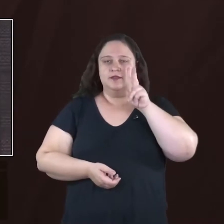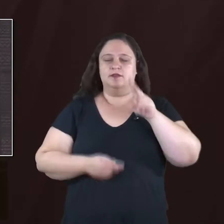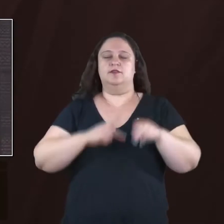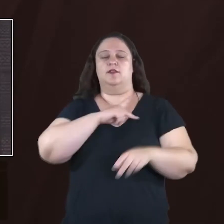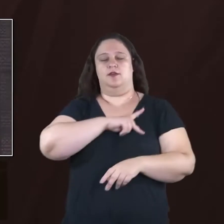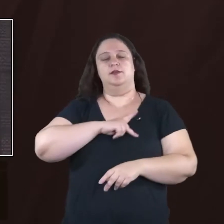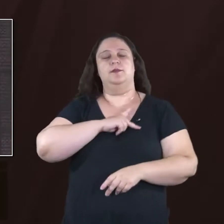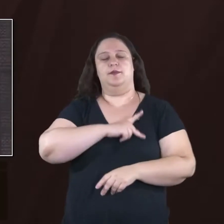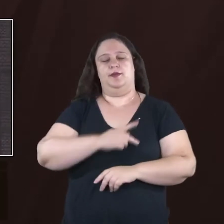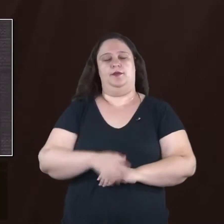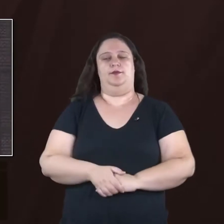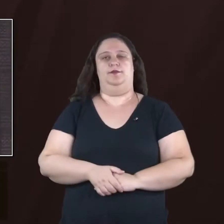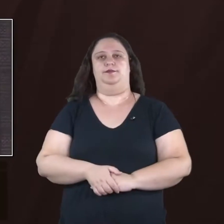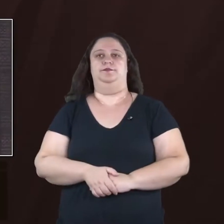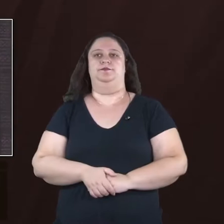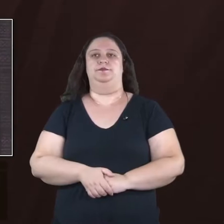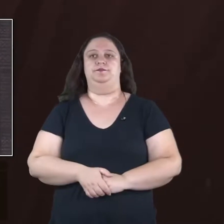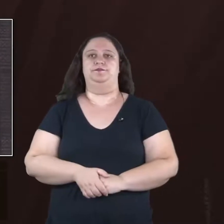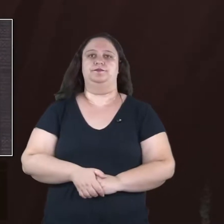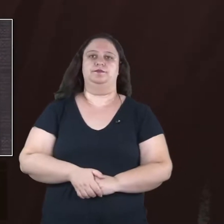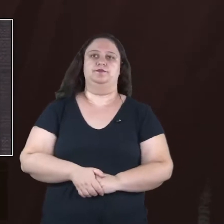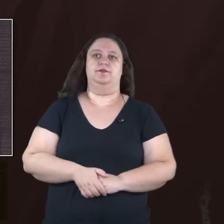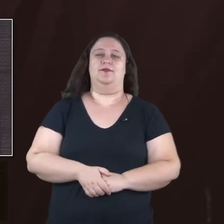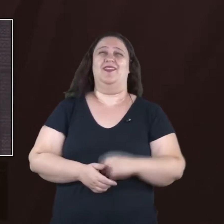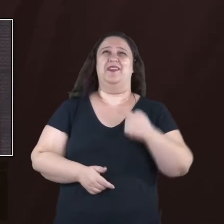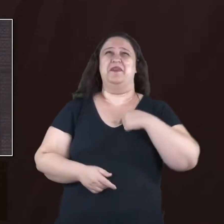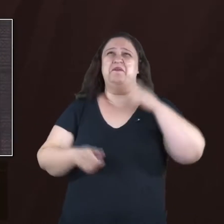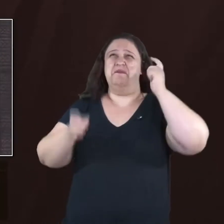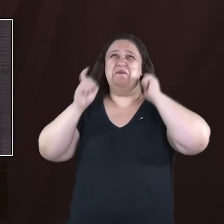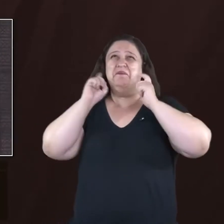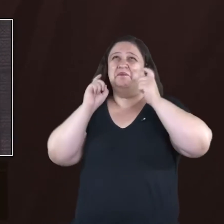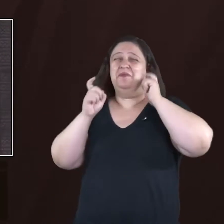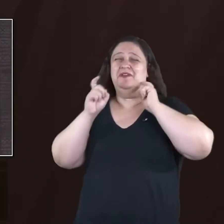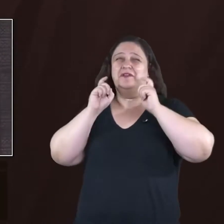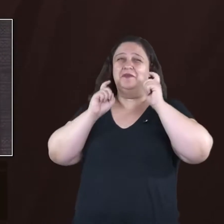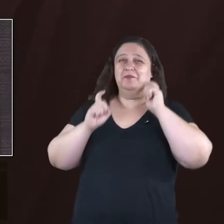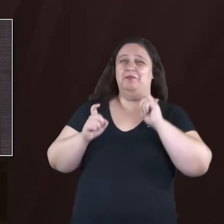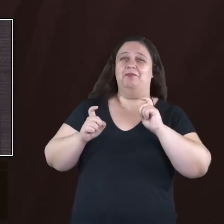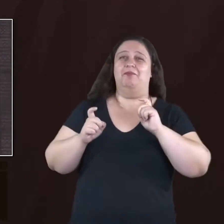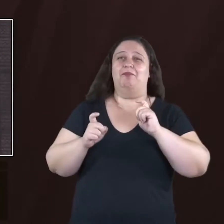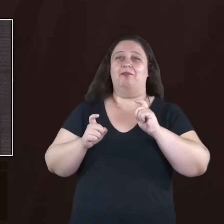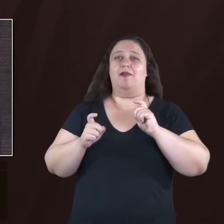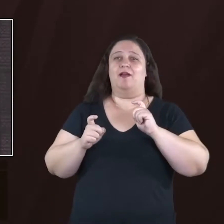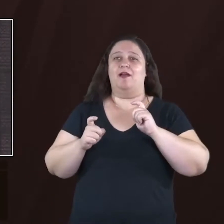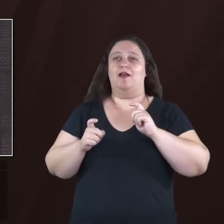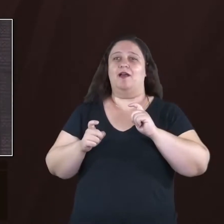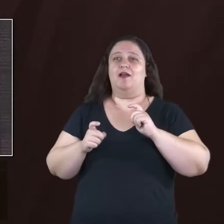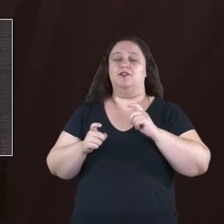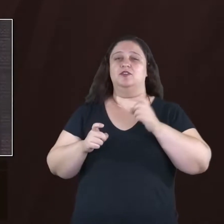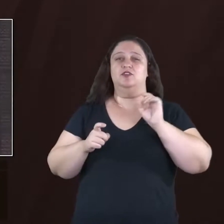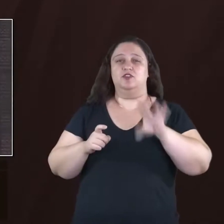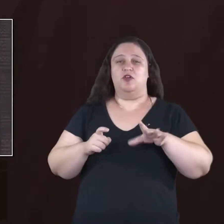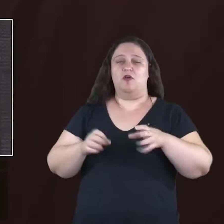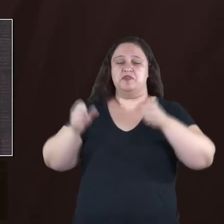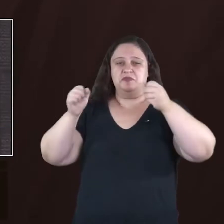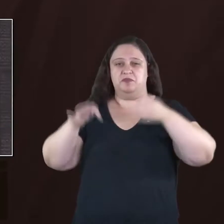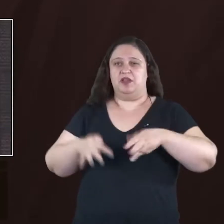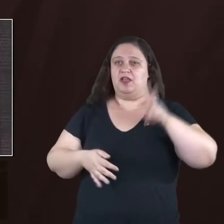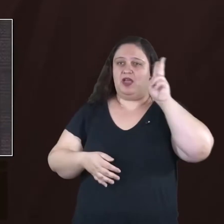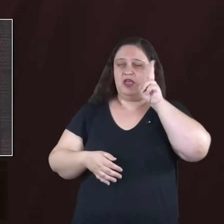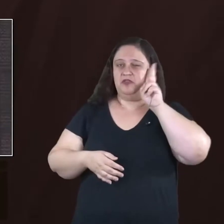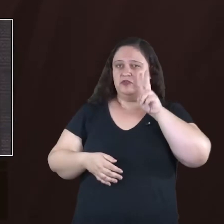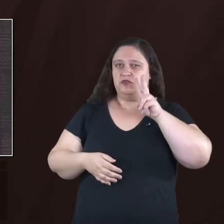Paulo. Não estou preocupado em falar história por falar, nem te dar